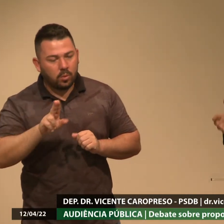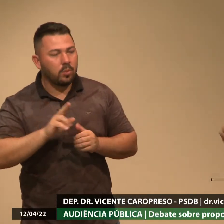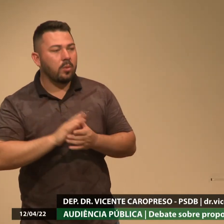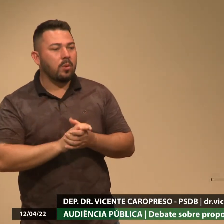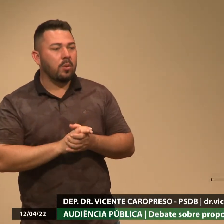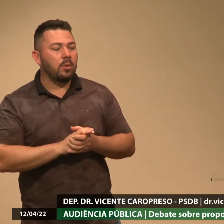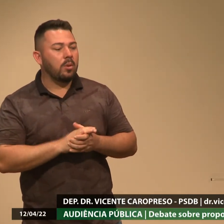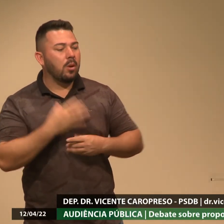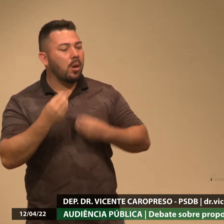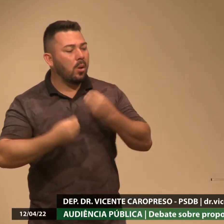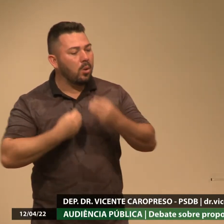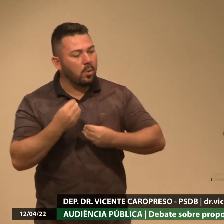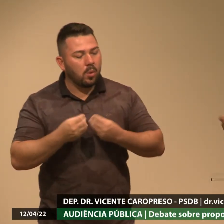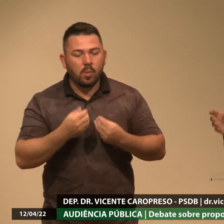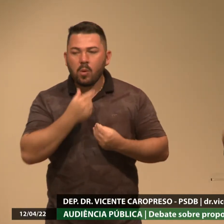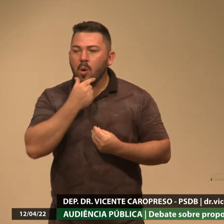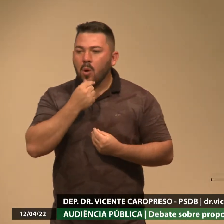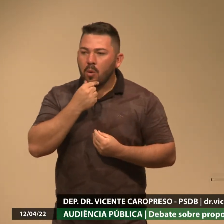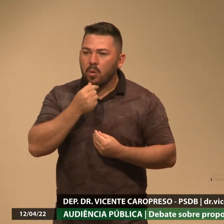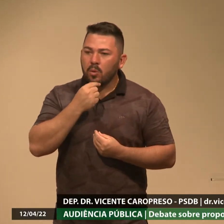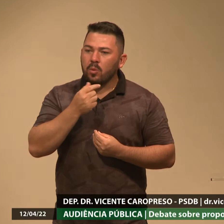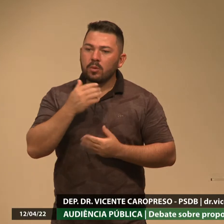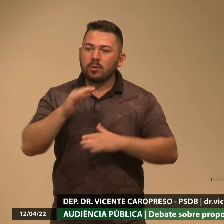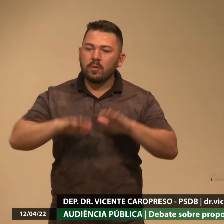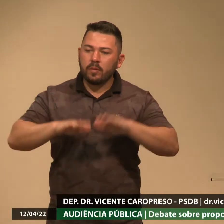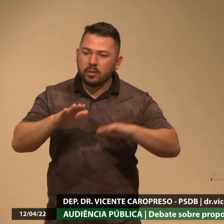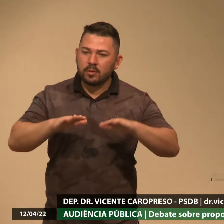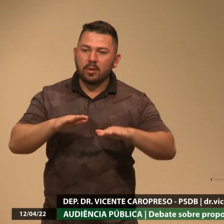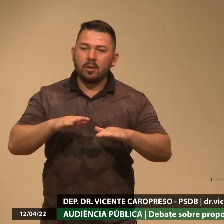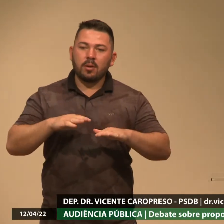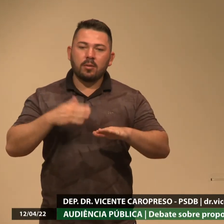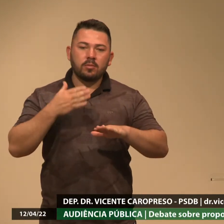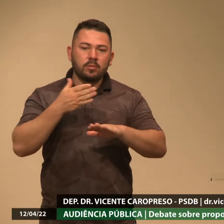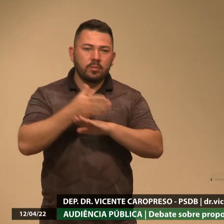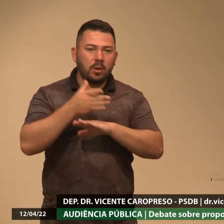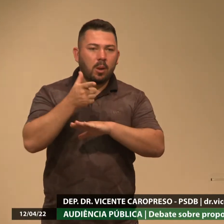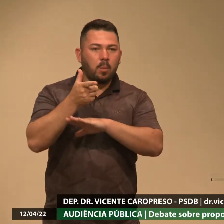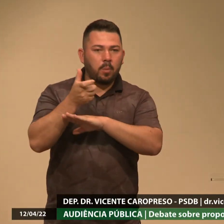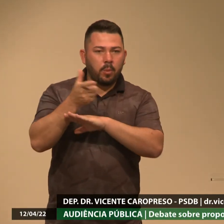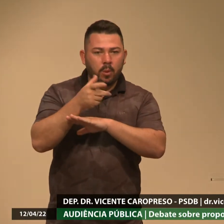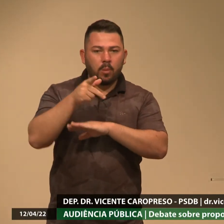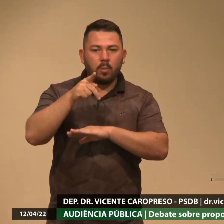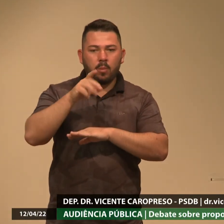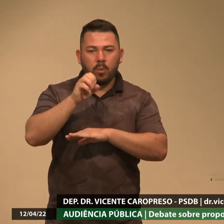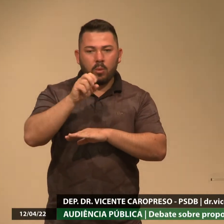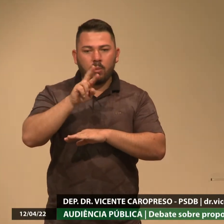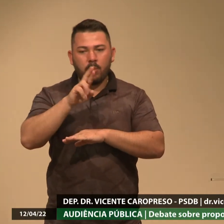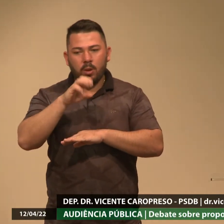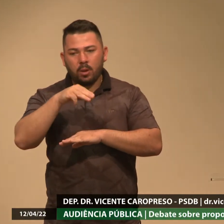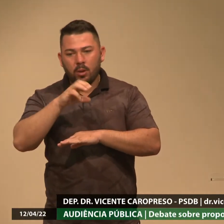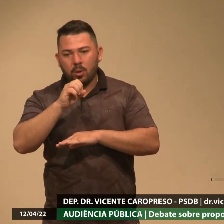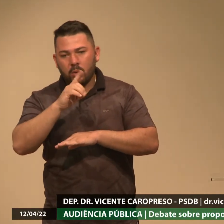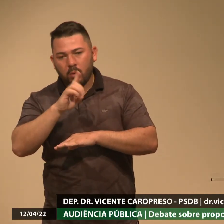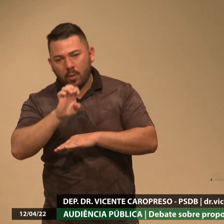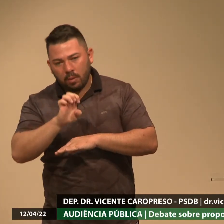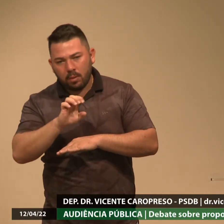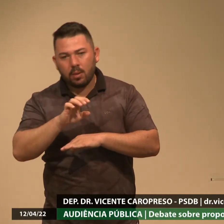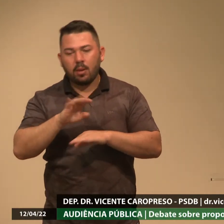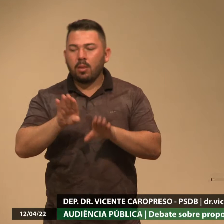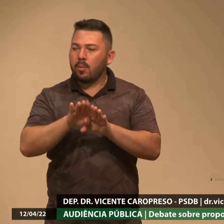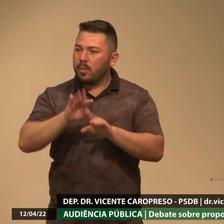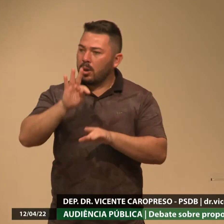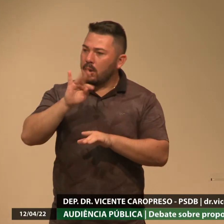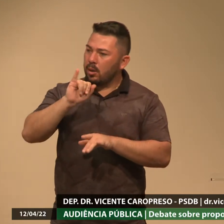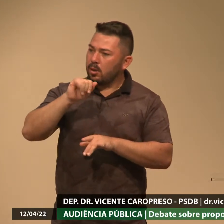e como homem que de vez em quando está nas festas de tiro de Pomerode também Rio dos Cedros e